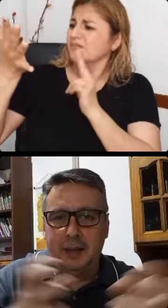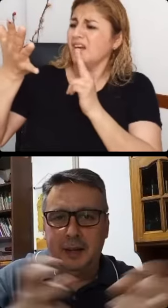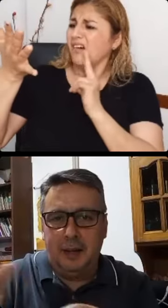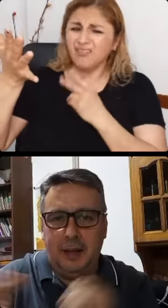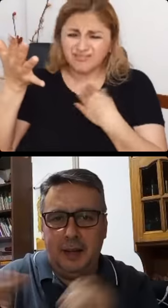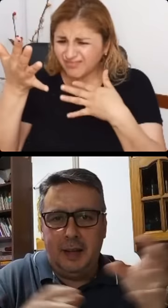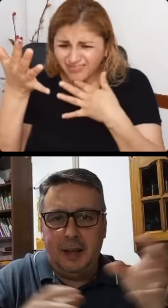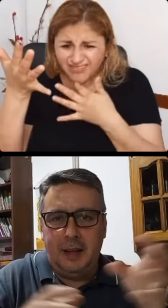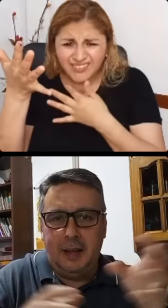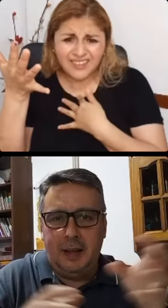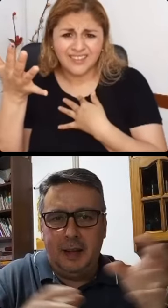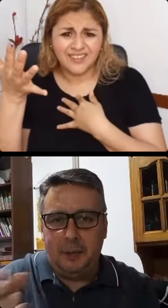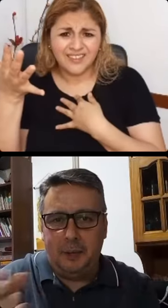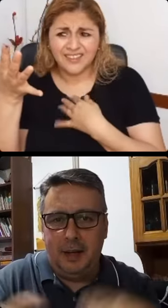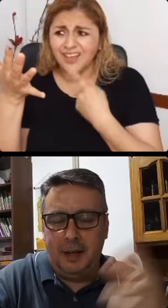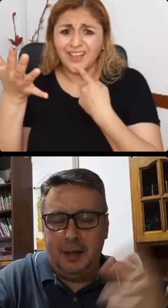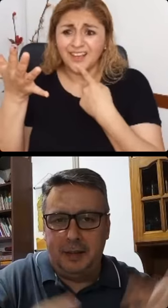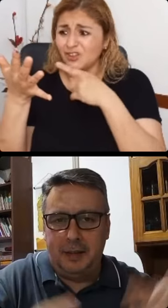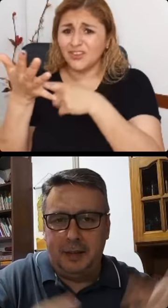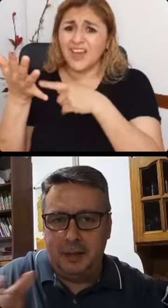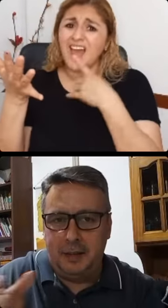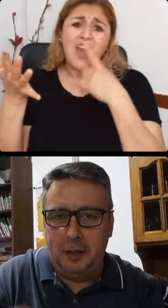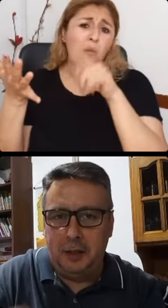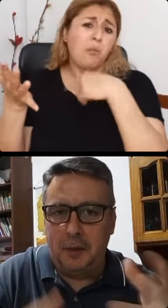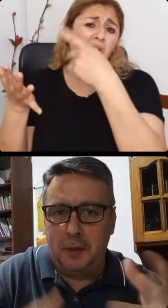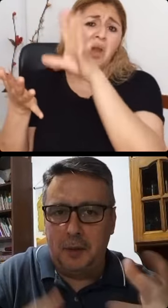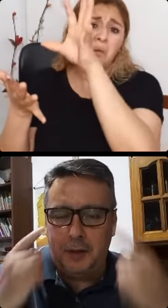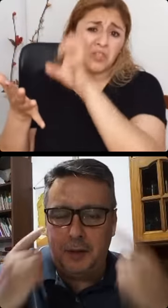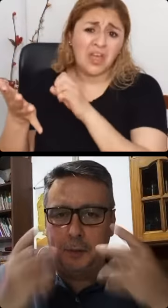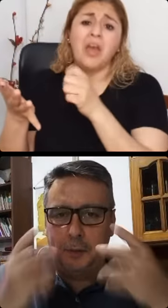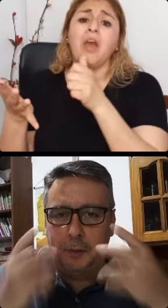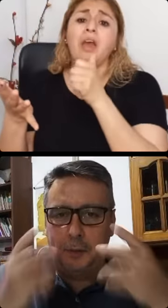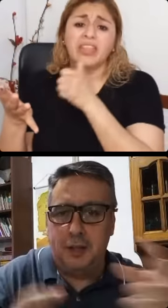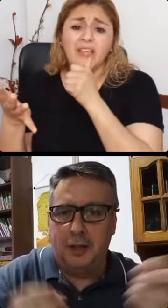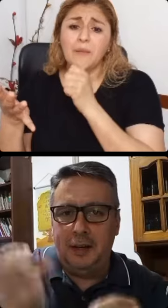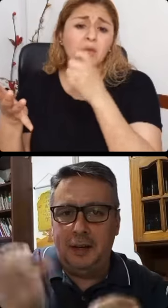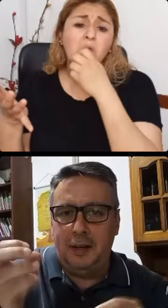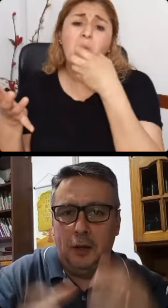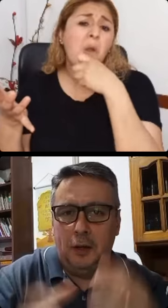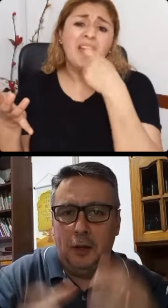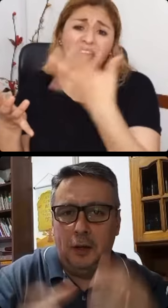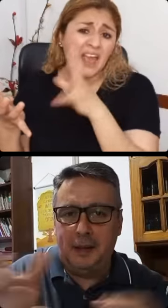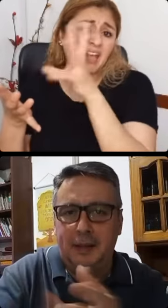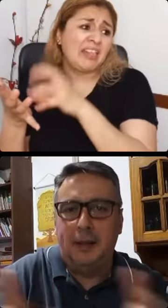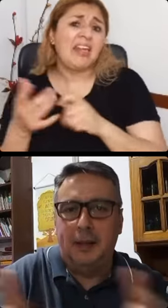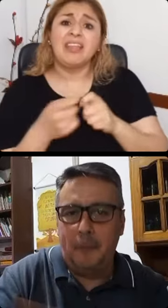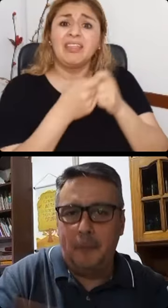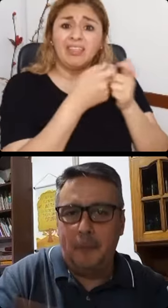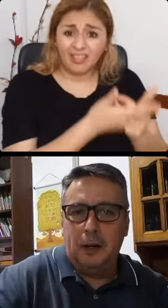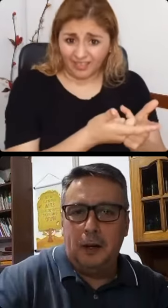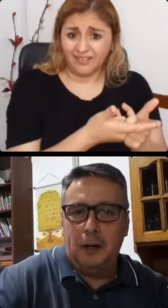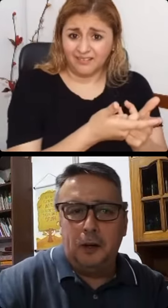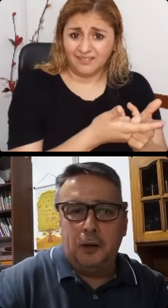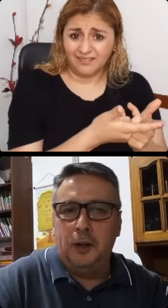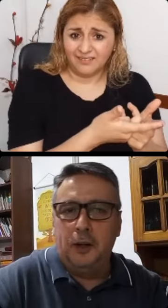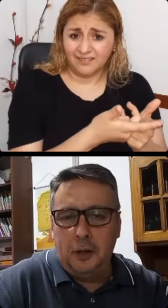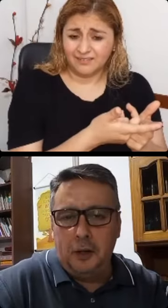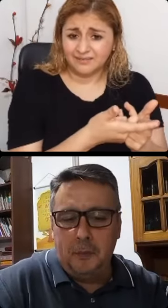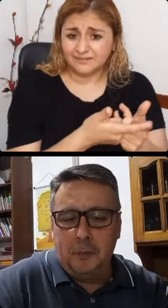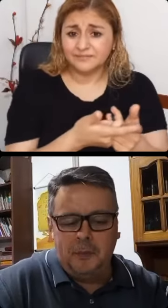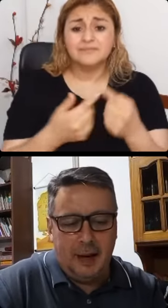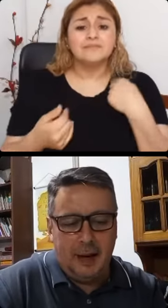está por ahí teniendo problemas con su visión y no ve claramente no